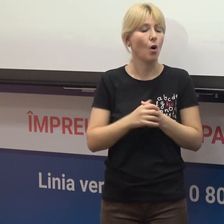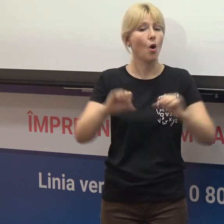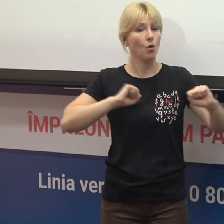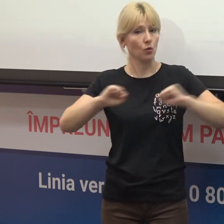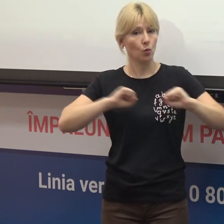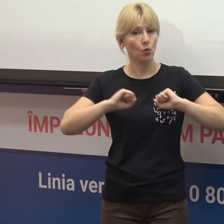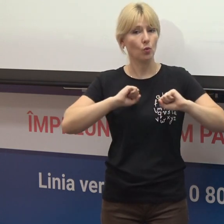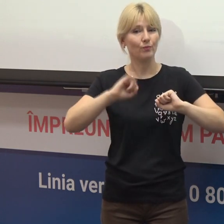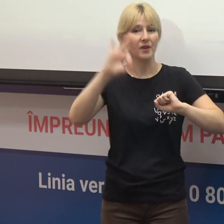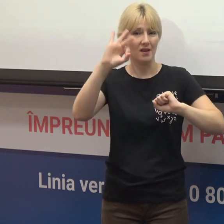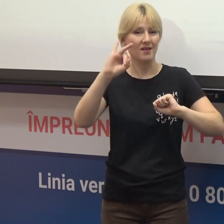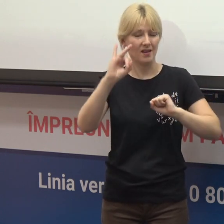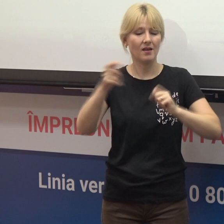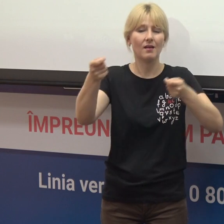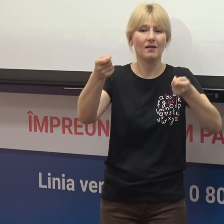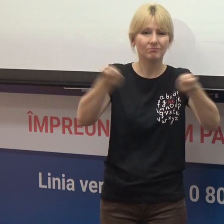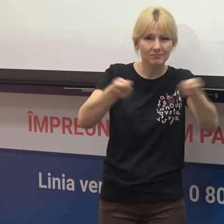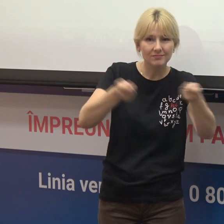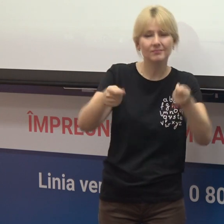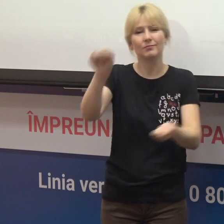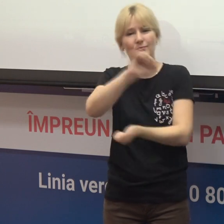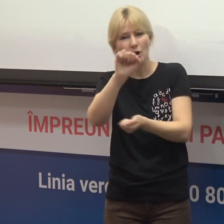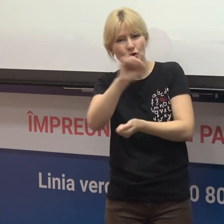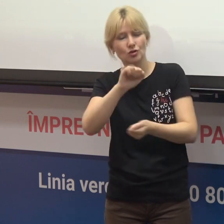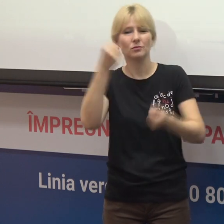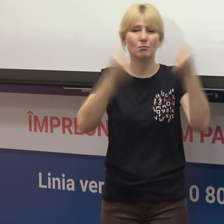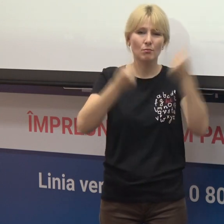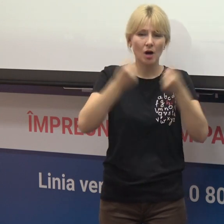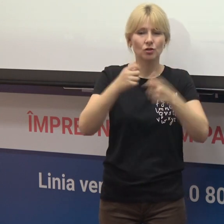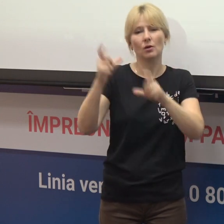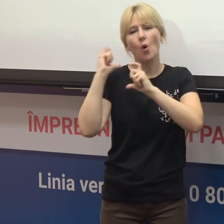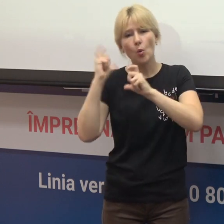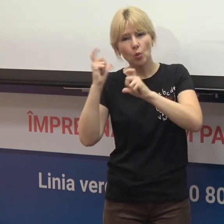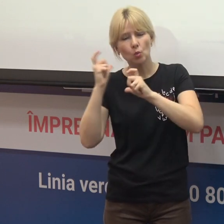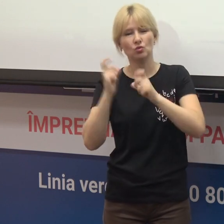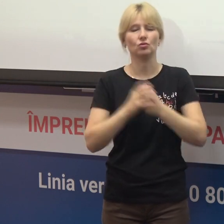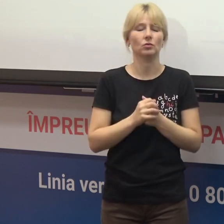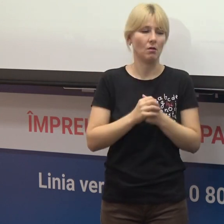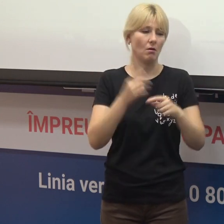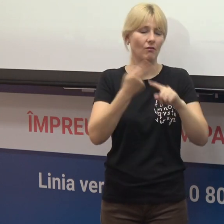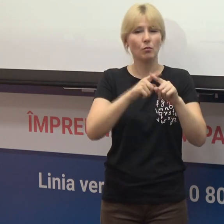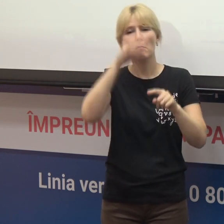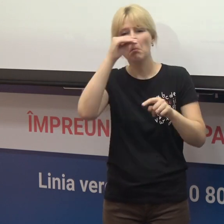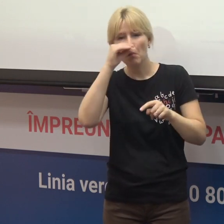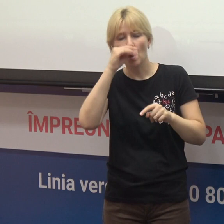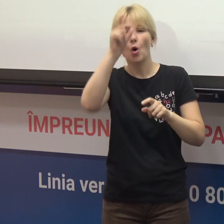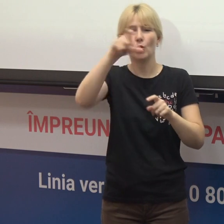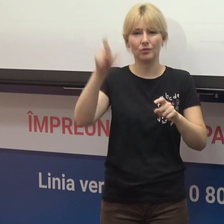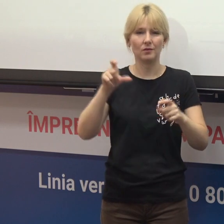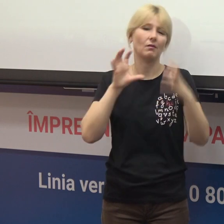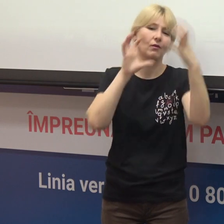conducătorii auto și personalul de deservire a vehiculelor rutiere de transport marfă și a vehiculelor rutiere de transport de